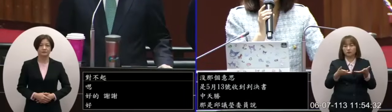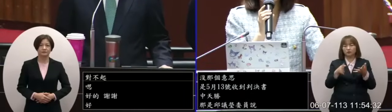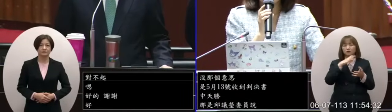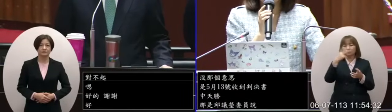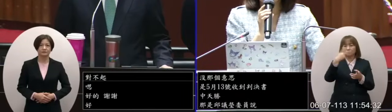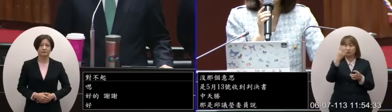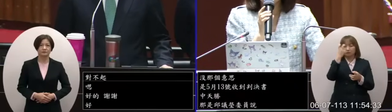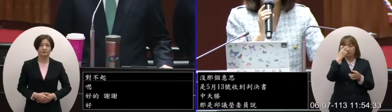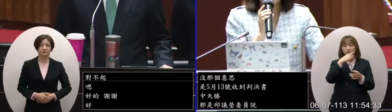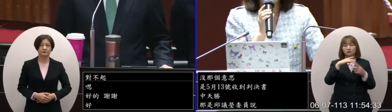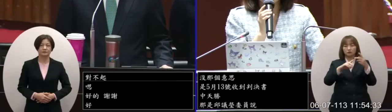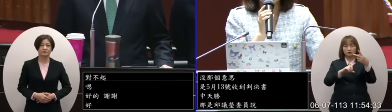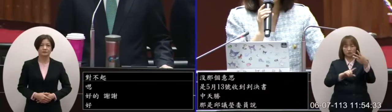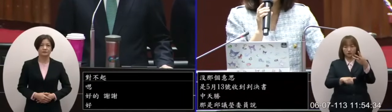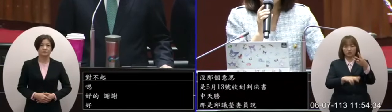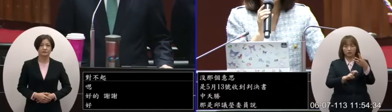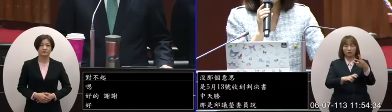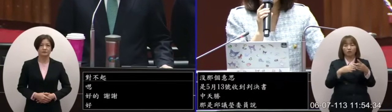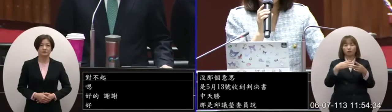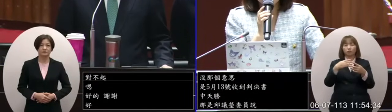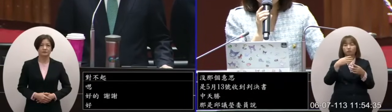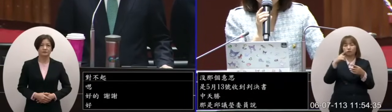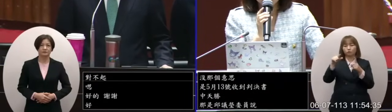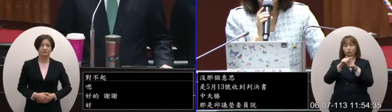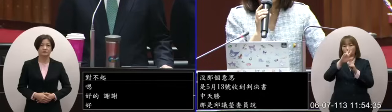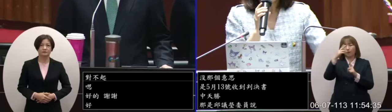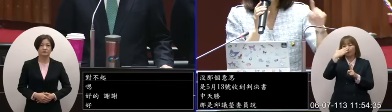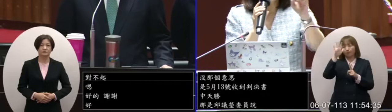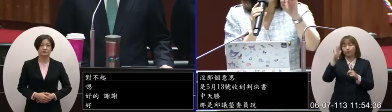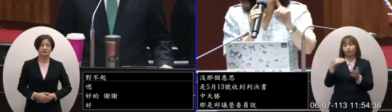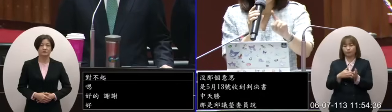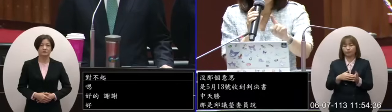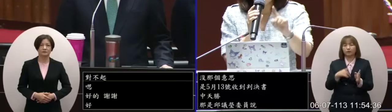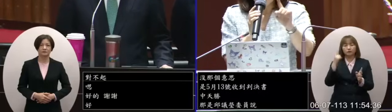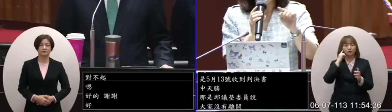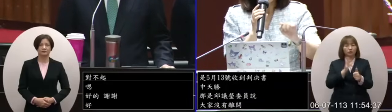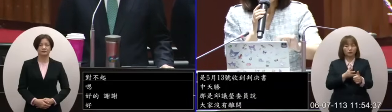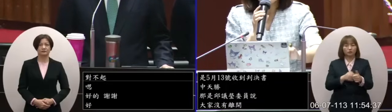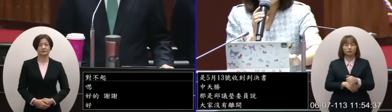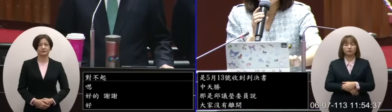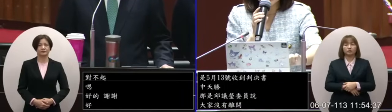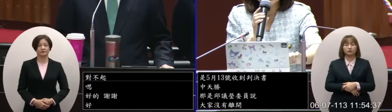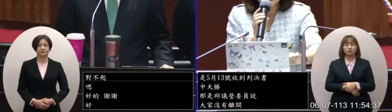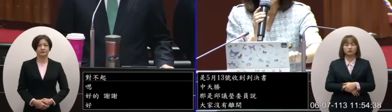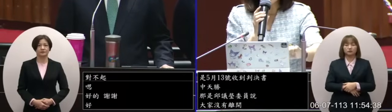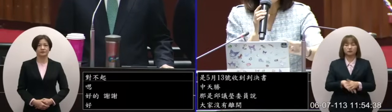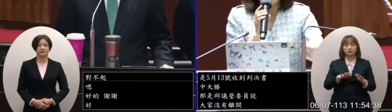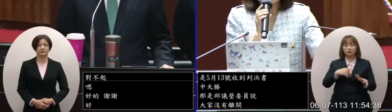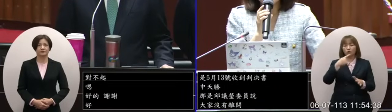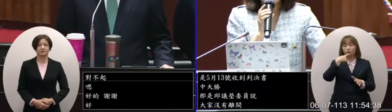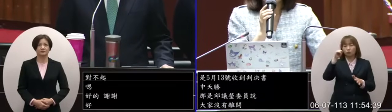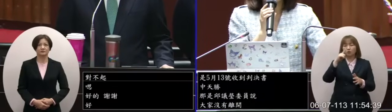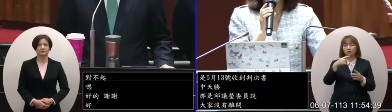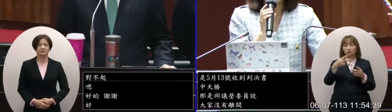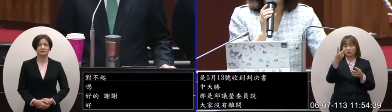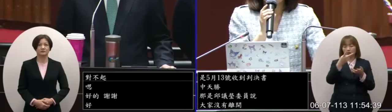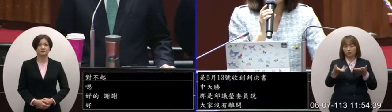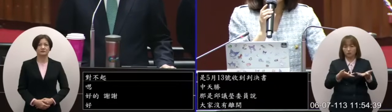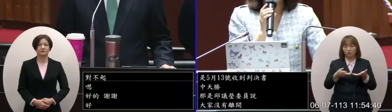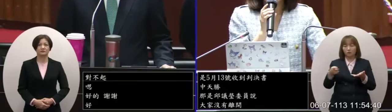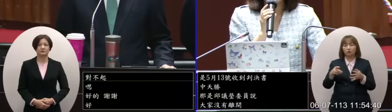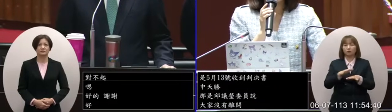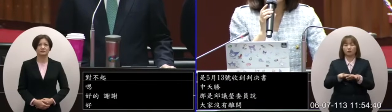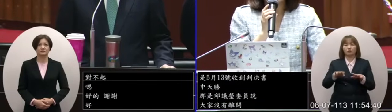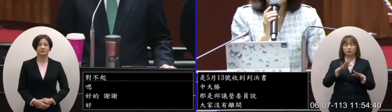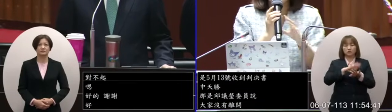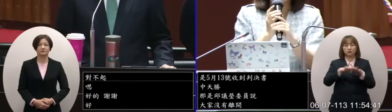审，3月20号有收到判决书，中天是胜诉的哦。我想要请问哦，上述两件案子是否